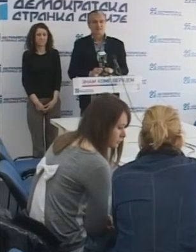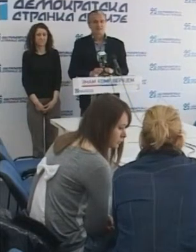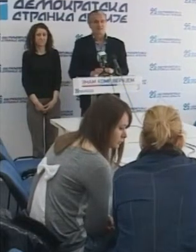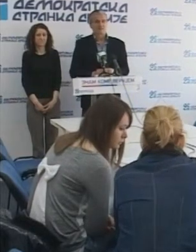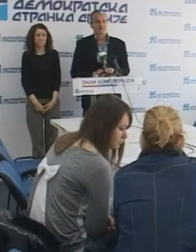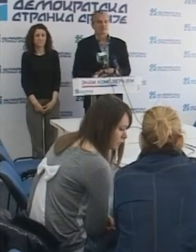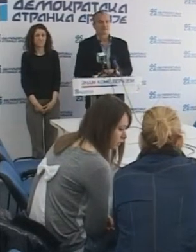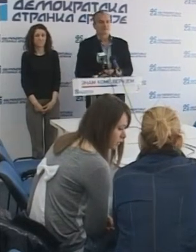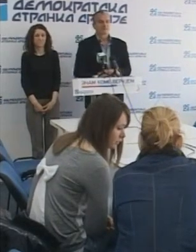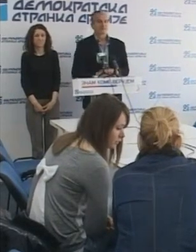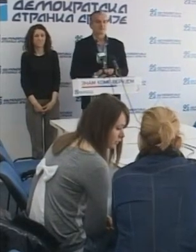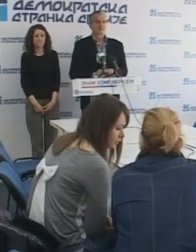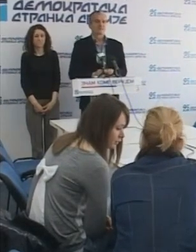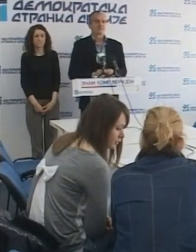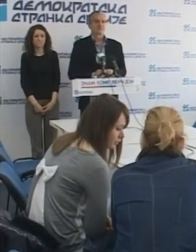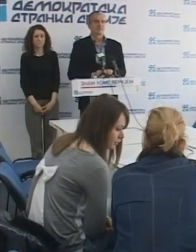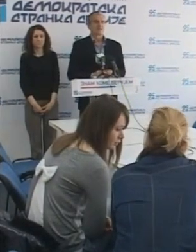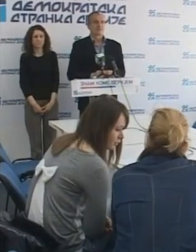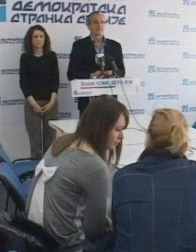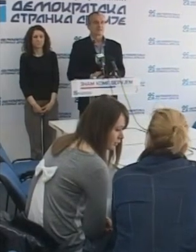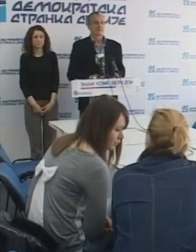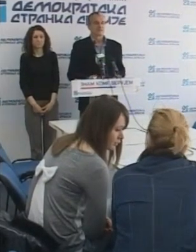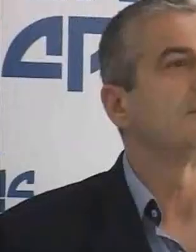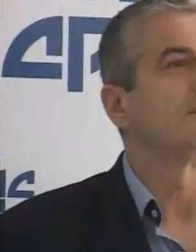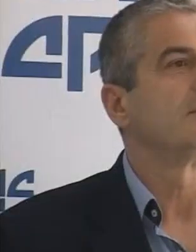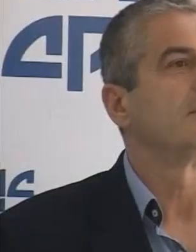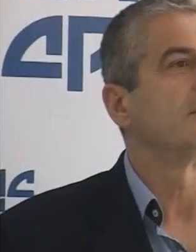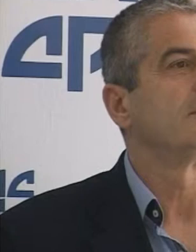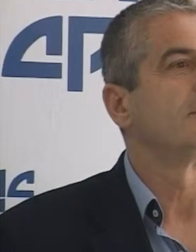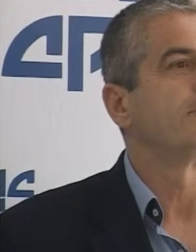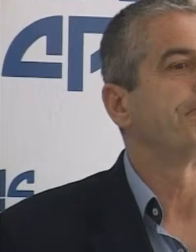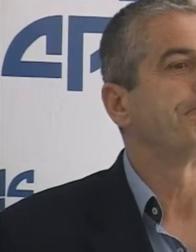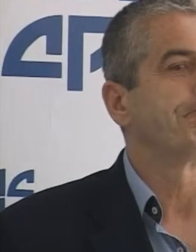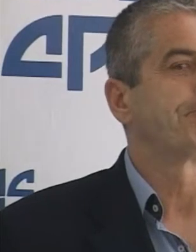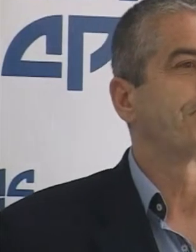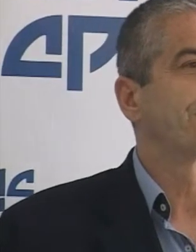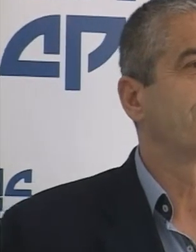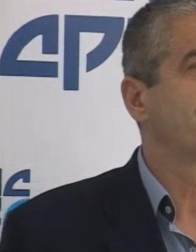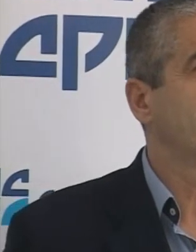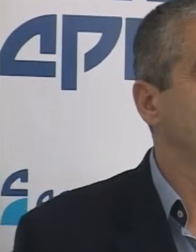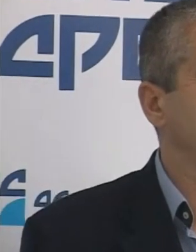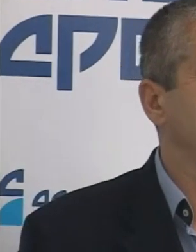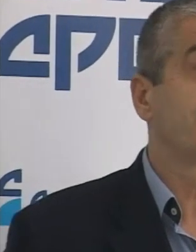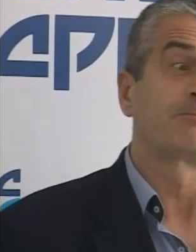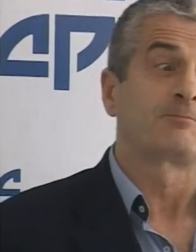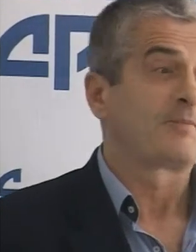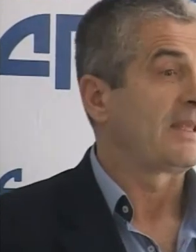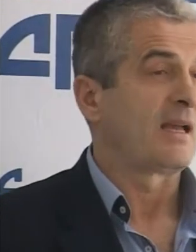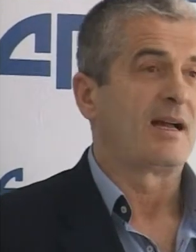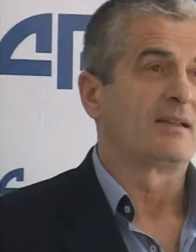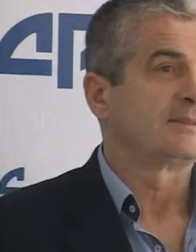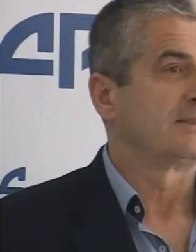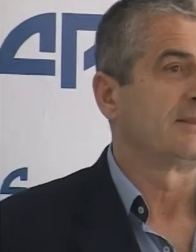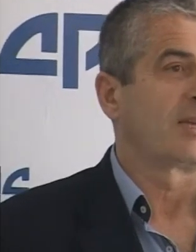Sredo Pajić, potpredsednik gradskog odbora Demokratske stranke Srbije u Zrenjaninu na konferenciji za medije održanoj 12. marta, rekao je da